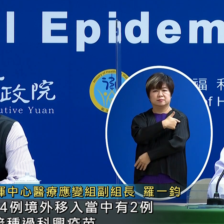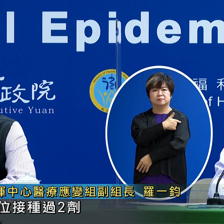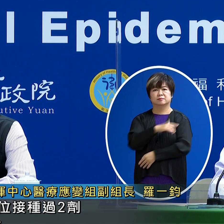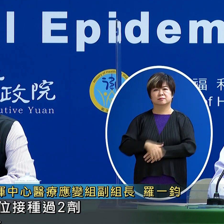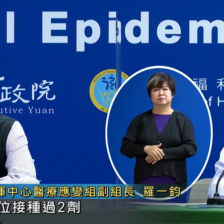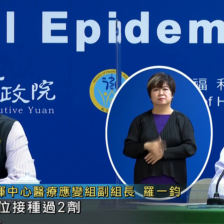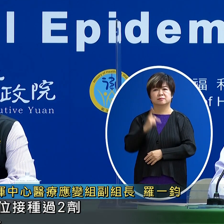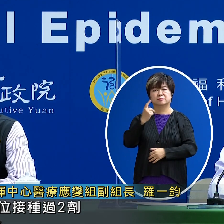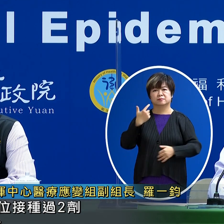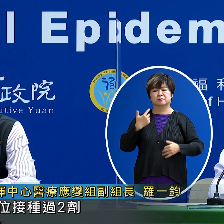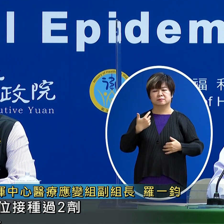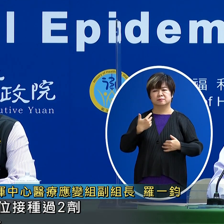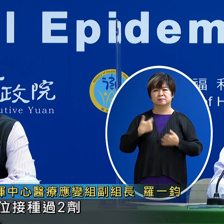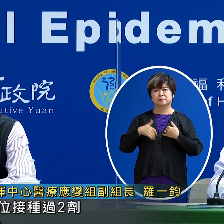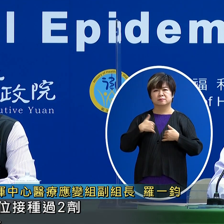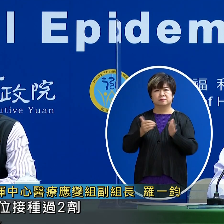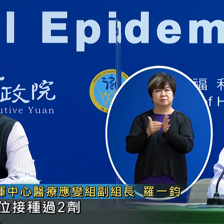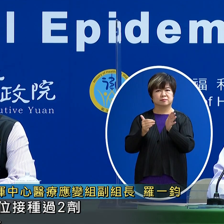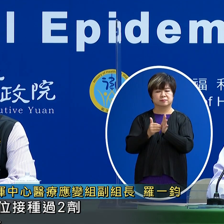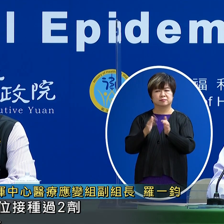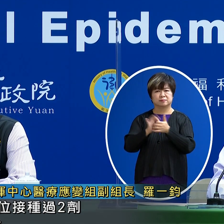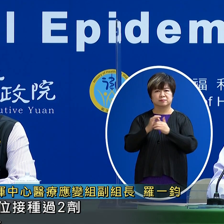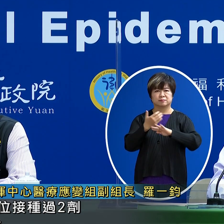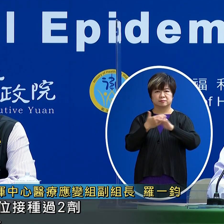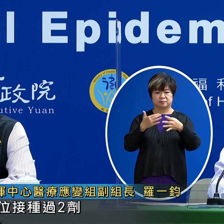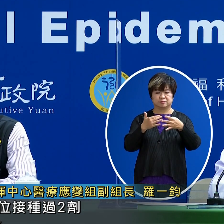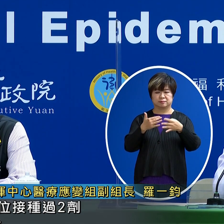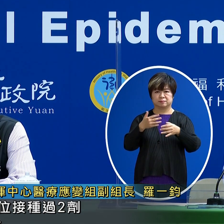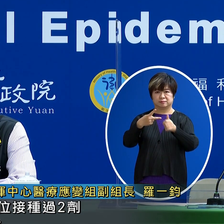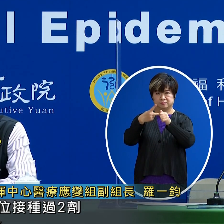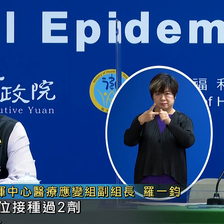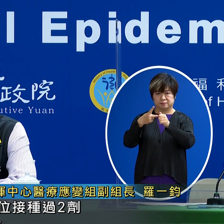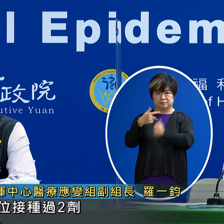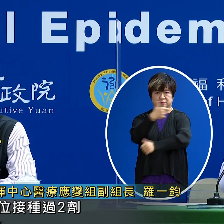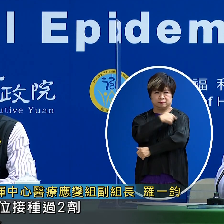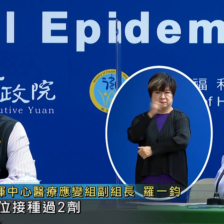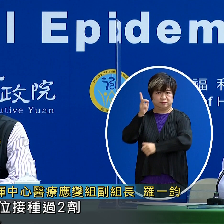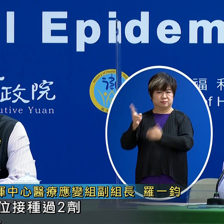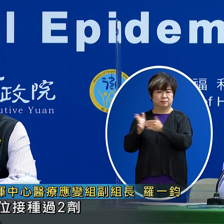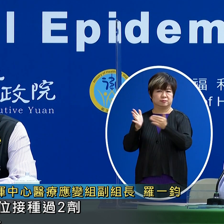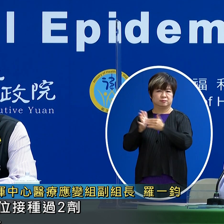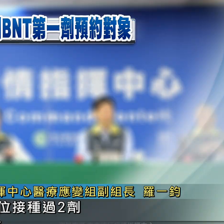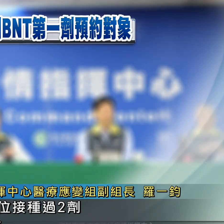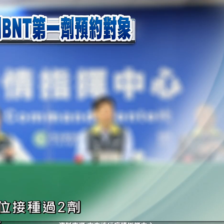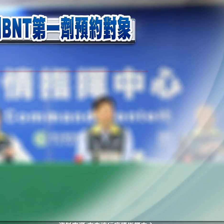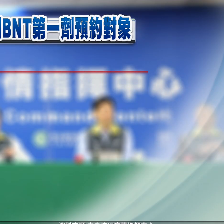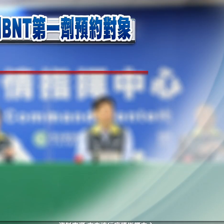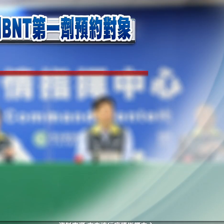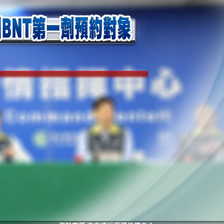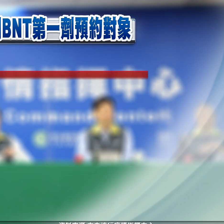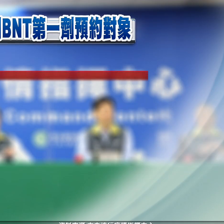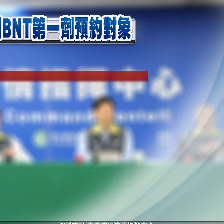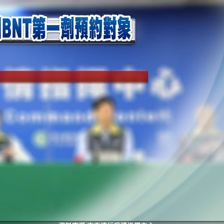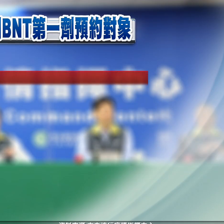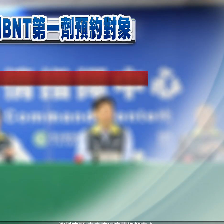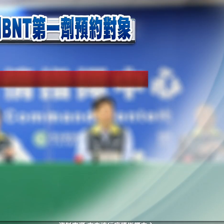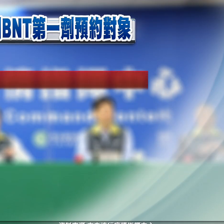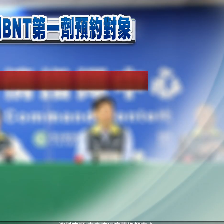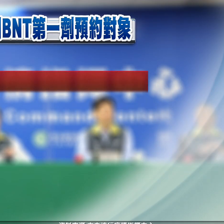中序号二这一位接种过2剂。那属于突破性感染。 指挥中心宣布增加开放26号中